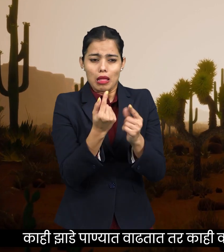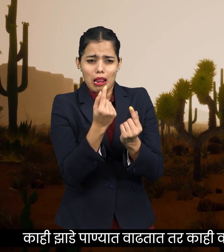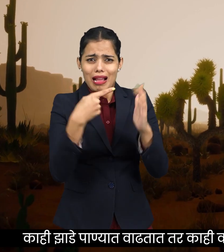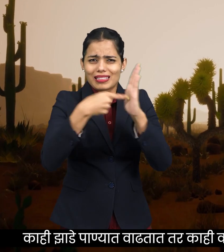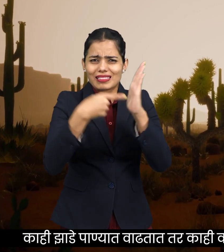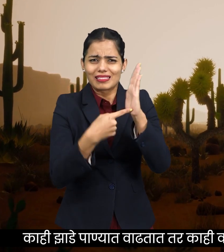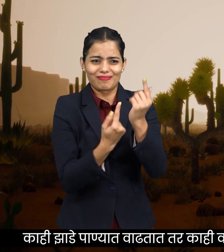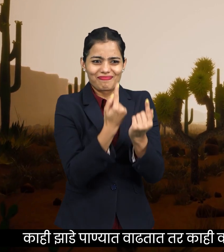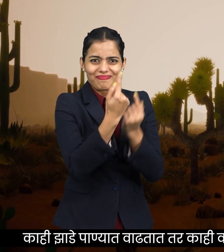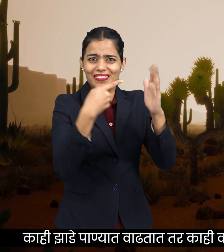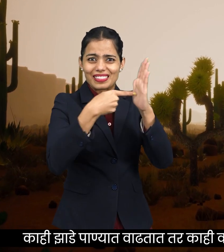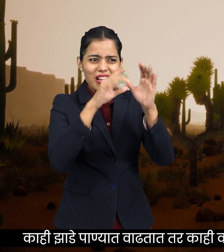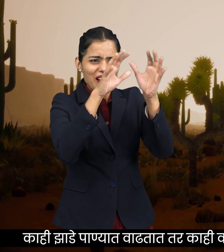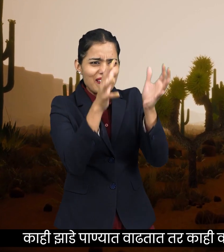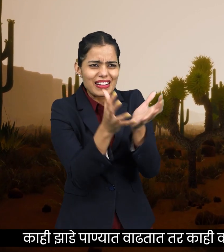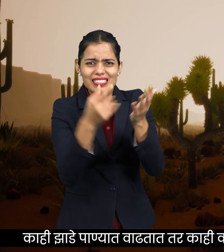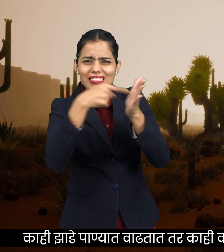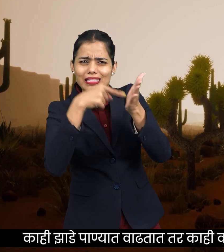आढळतात.